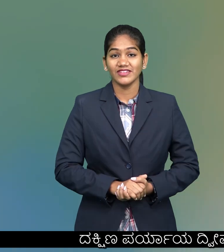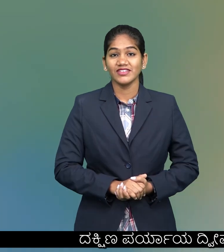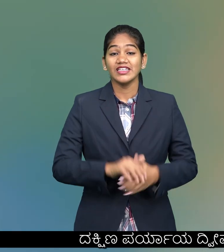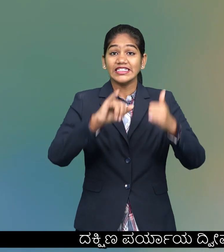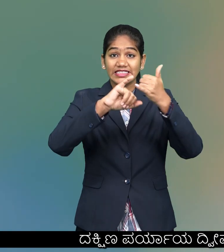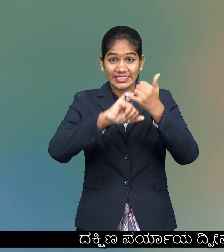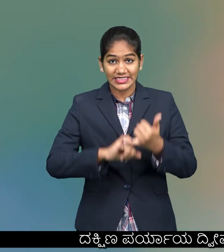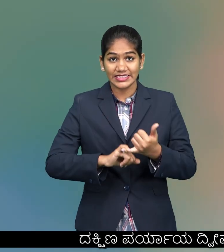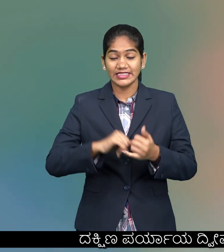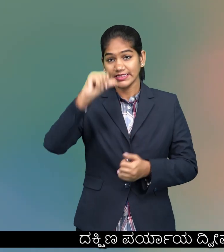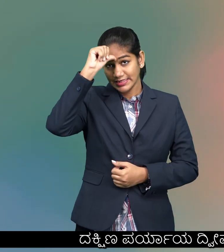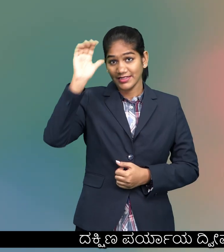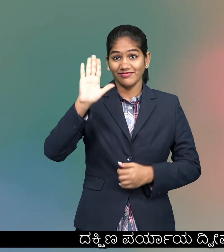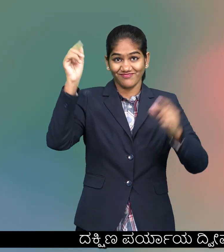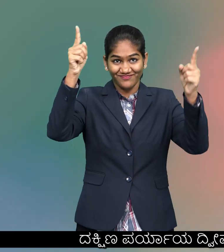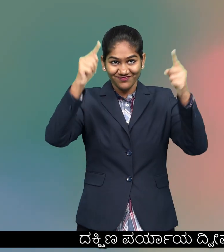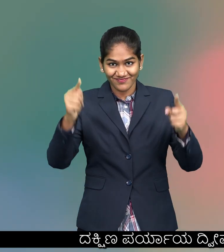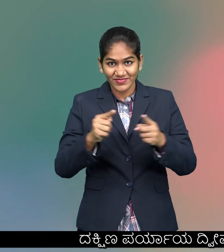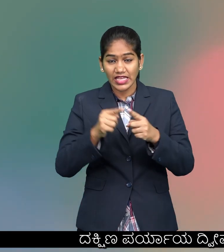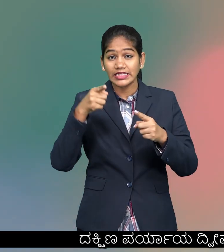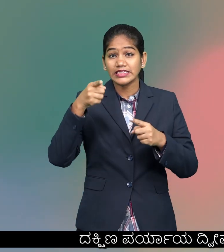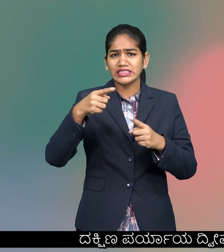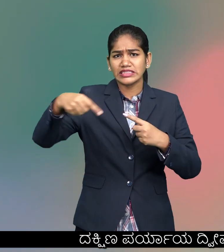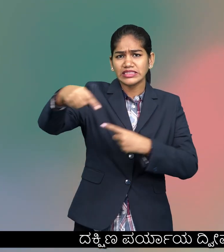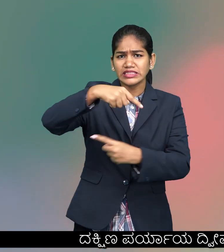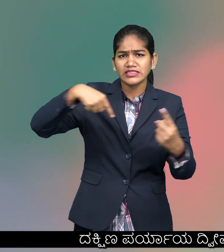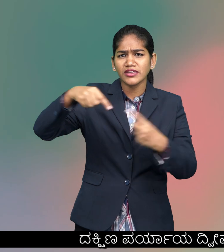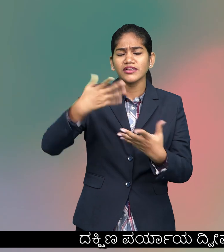ದಕ್ಷಿಣ ಪರ್ಯಾಯ ದ್ವೀಪವು ಸಮುದ್ರಗಳಿಂದ ಆವೃತವಾಗಿದೆ.